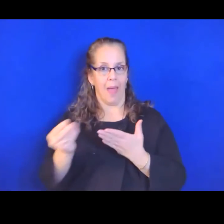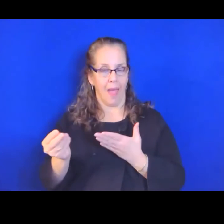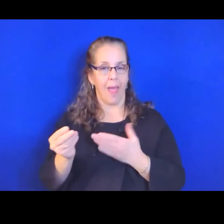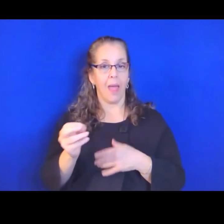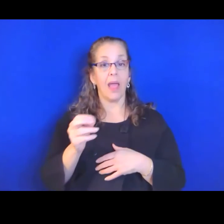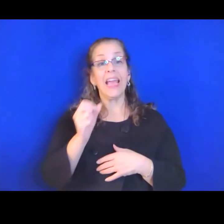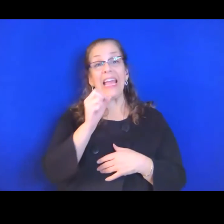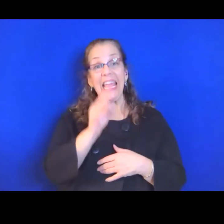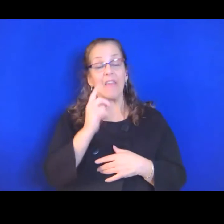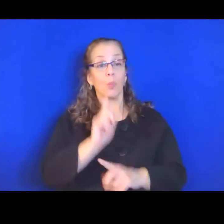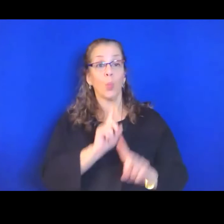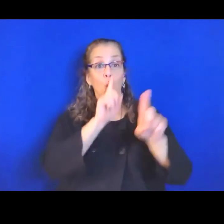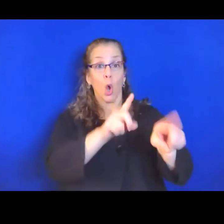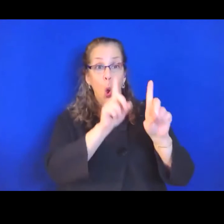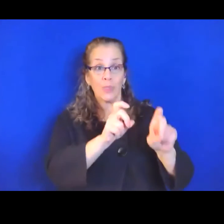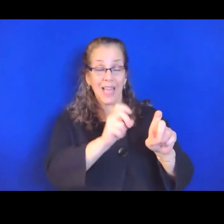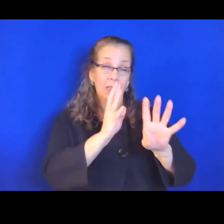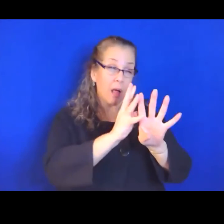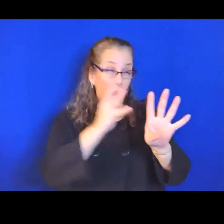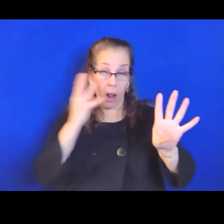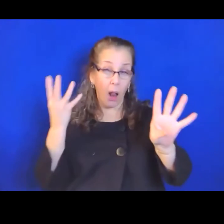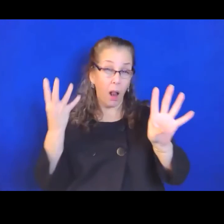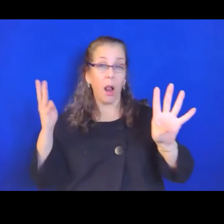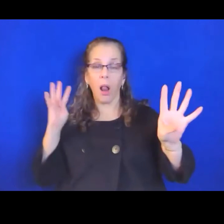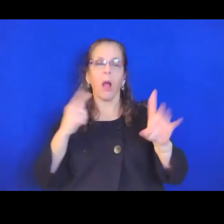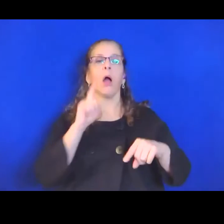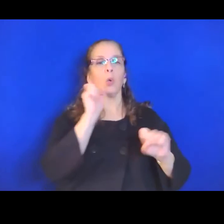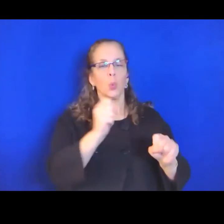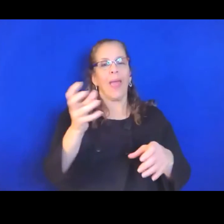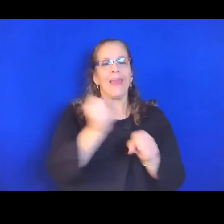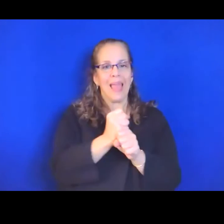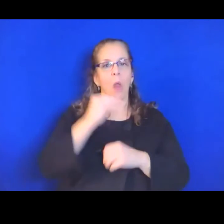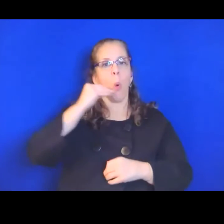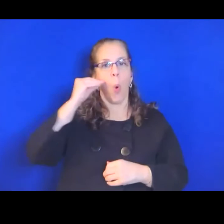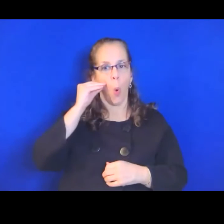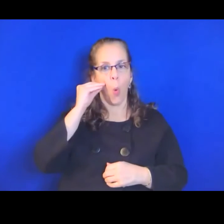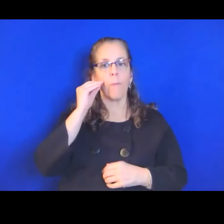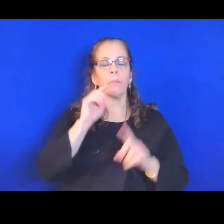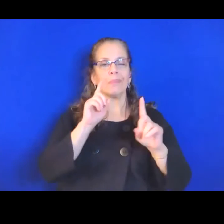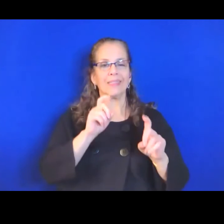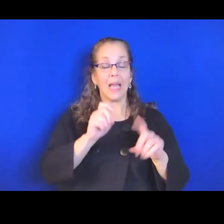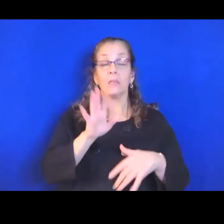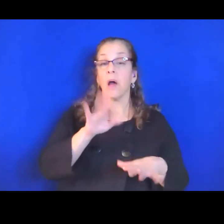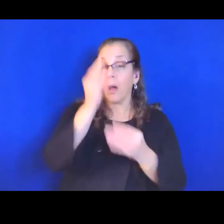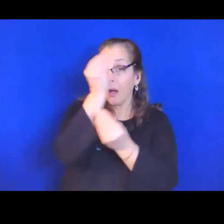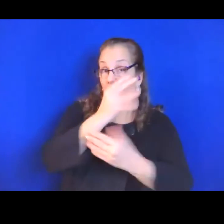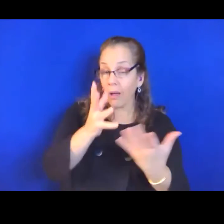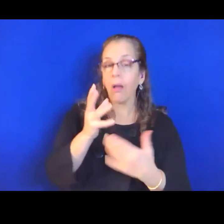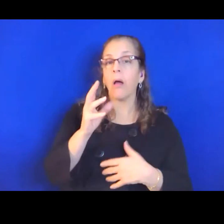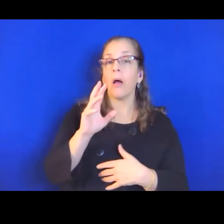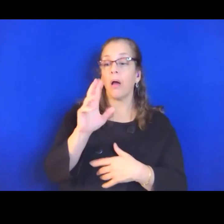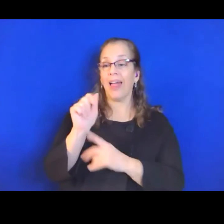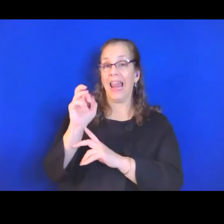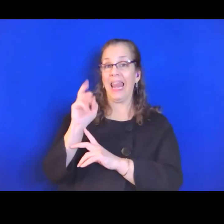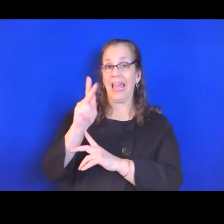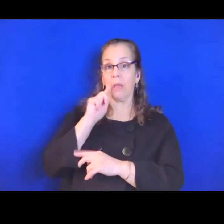一些在家测试的一种测试机，让大家在家里可以去自行检测的。